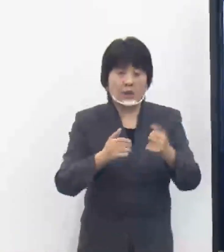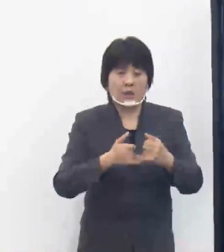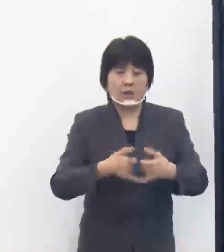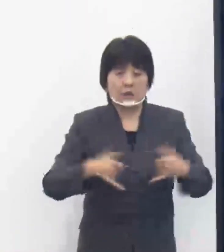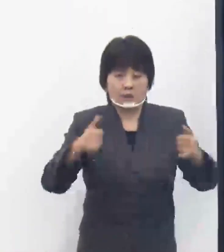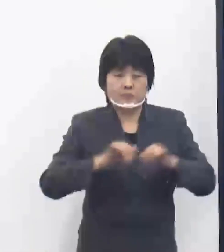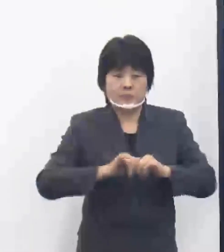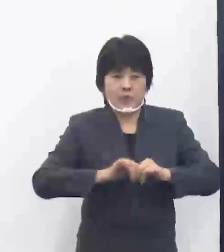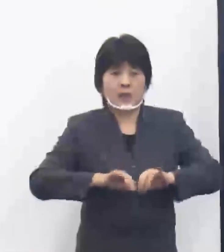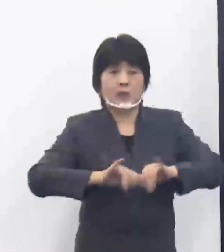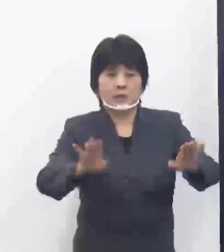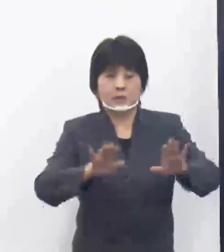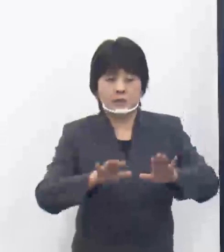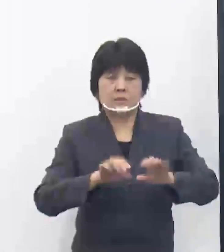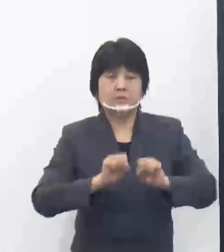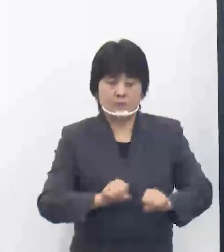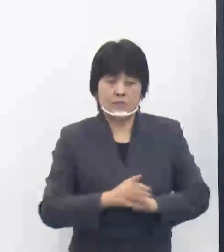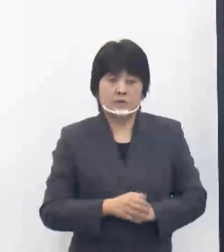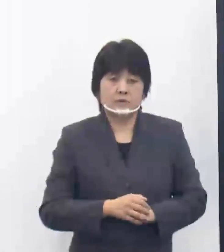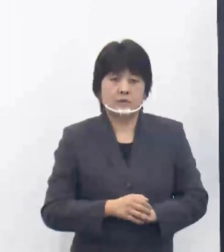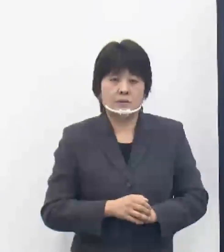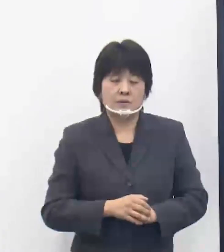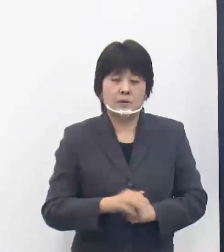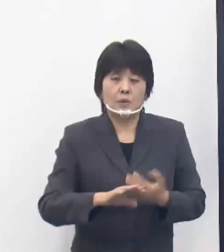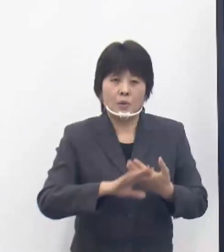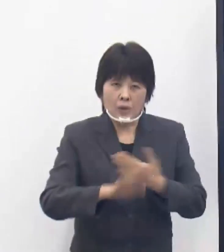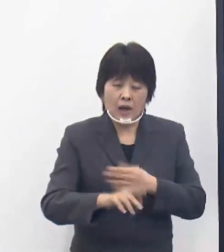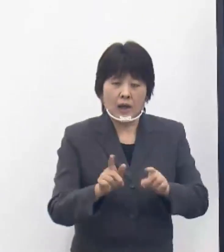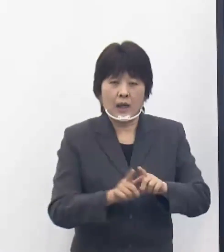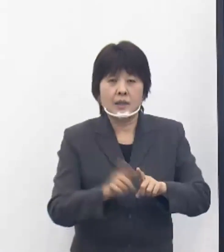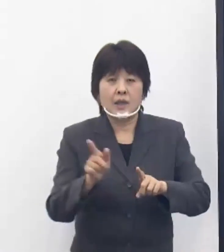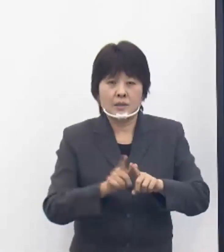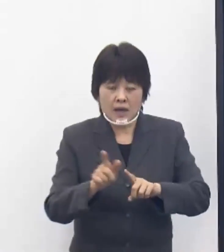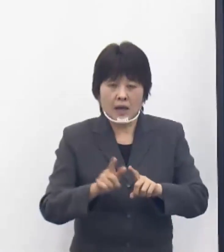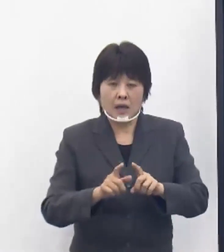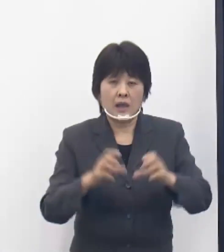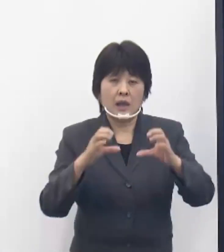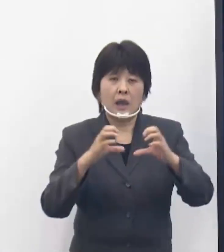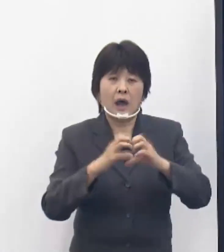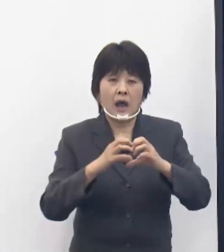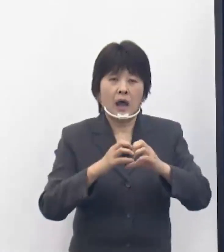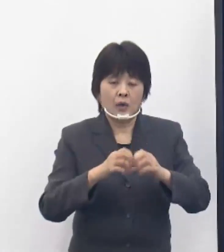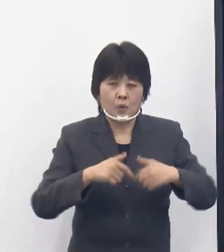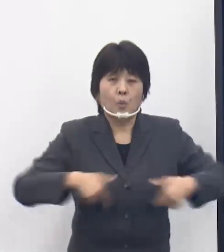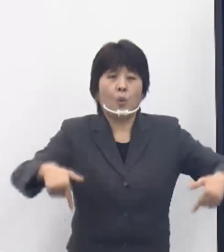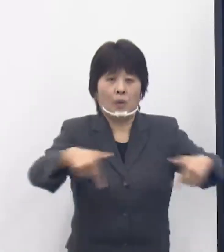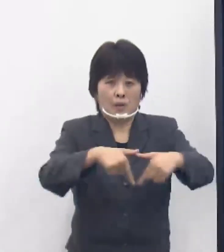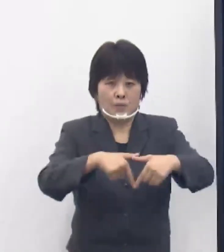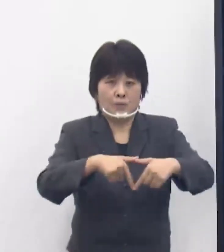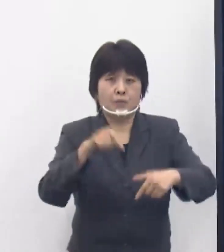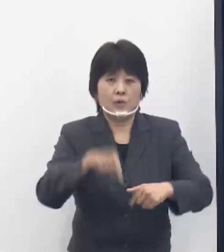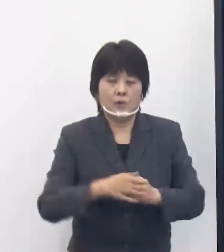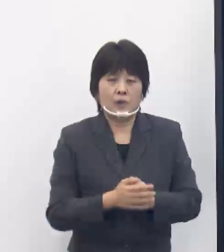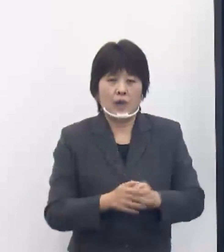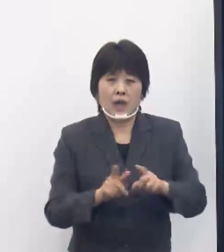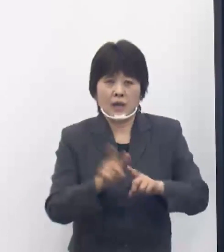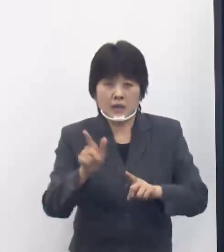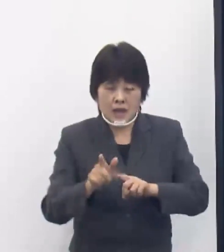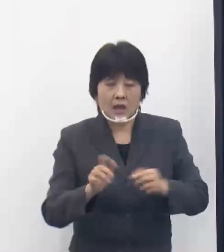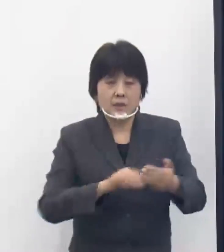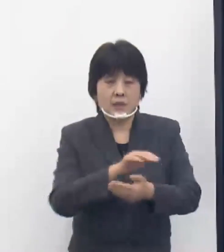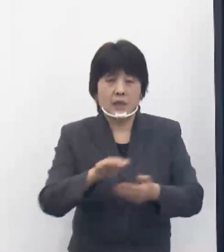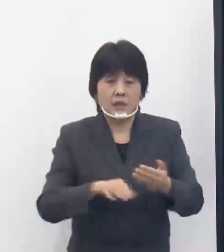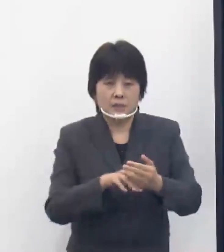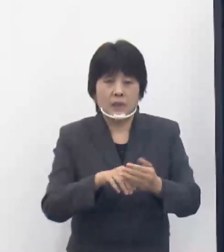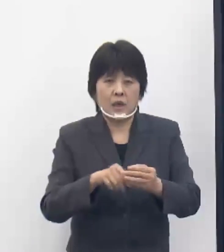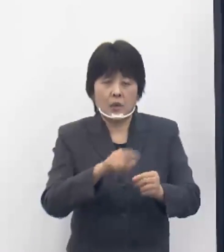せていただきます。次に NHK ハートフォーラムでございますが、 NHK 埼玉放送